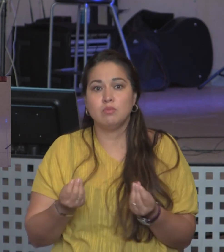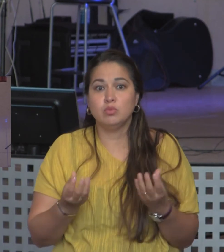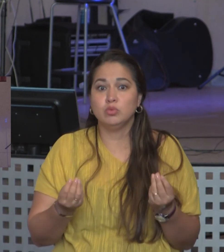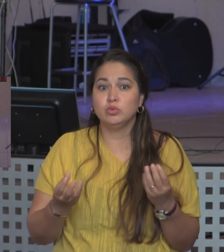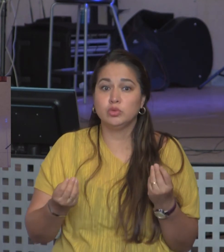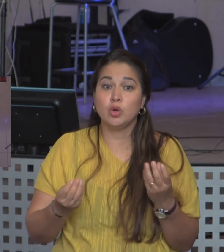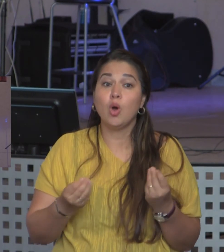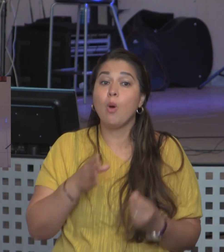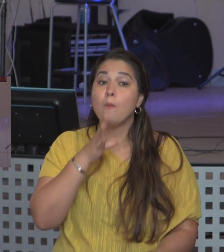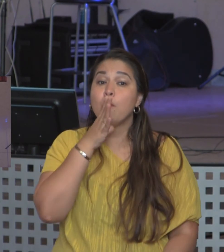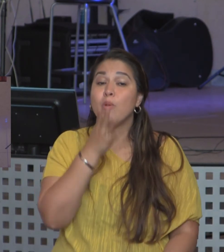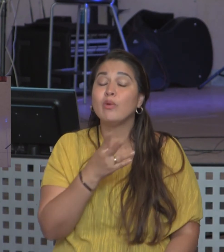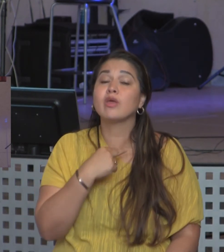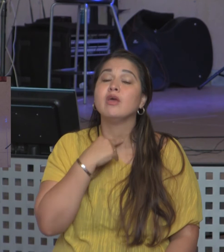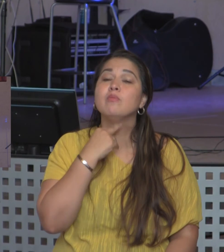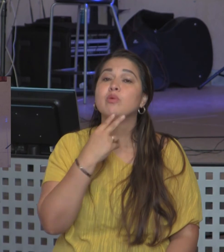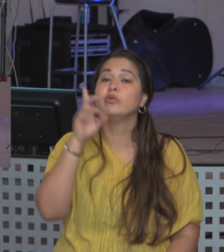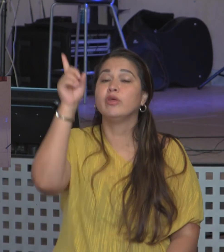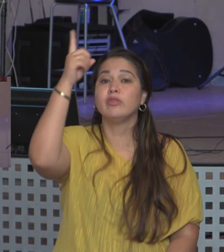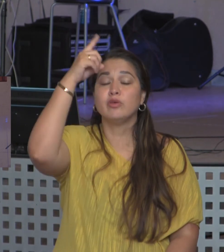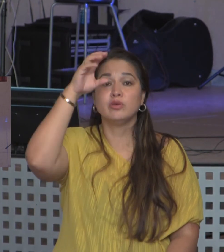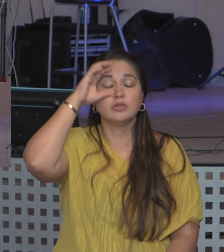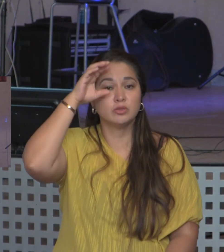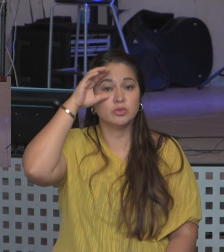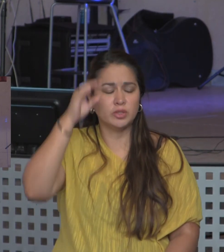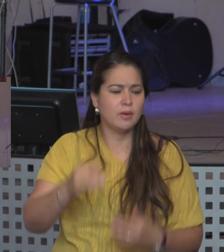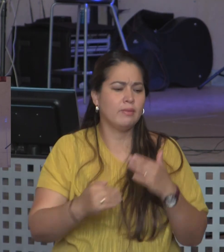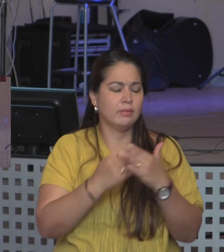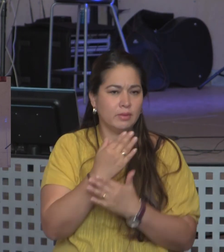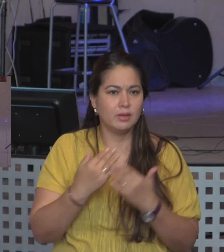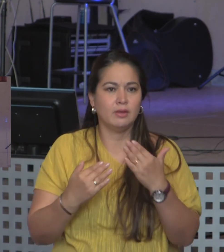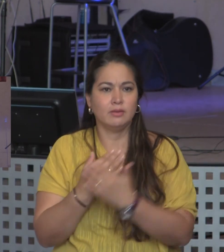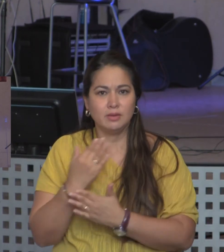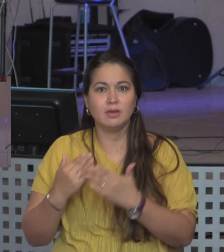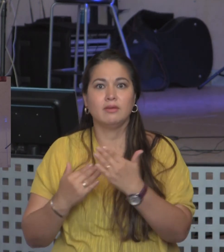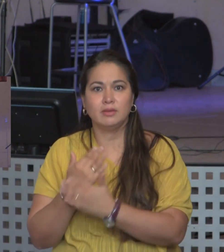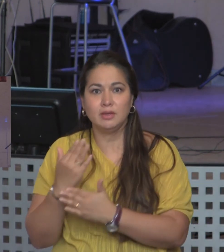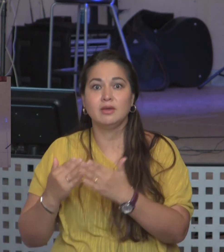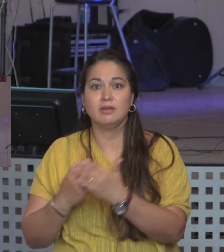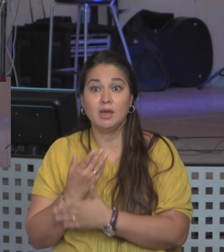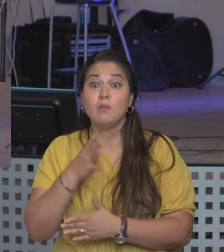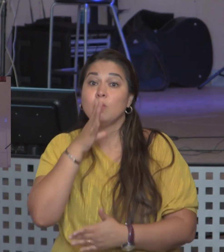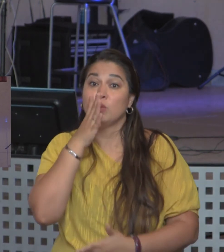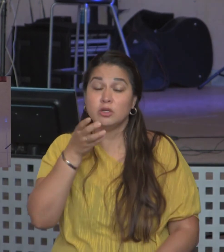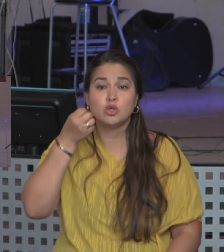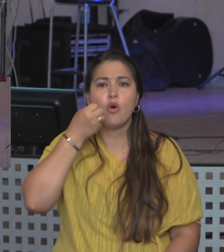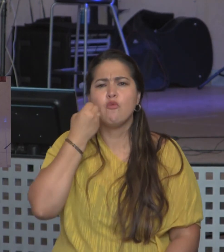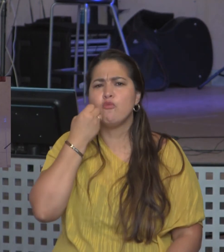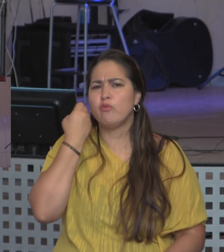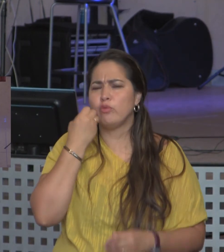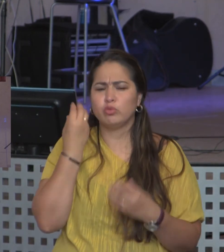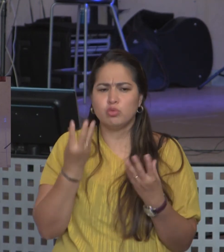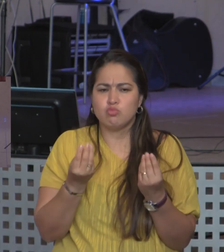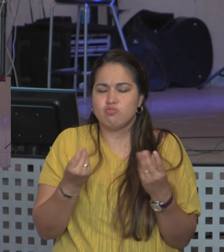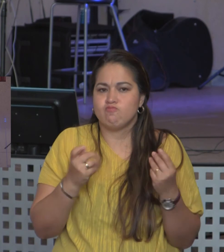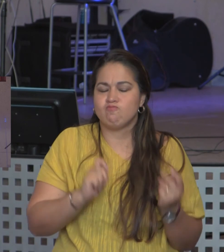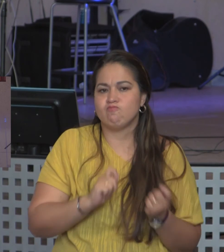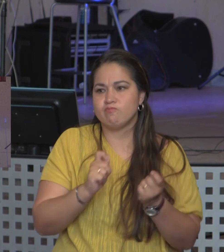palabra. Le oían día tras día y pudieron ser fructíferos.